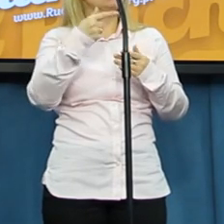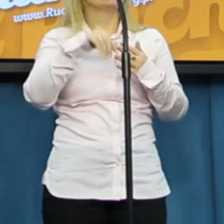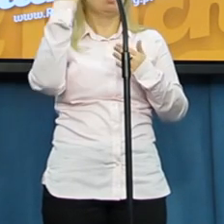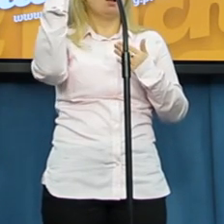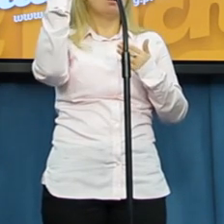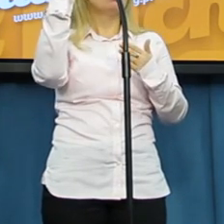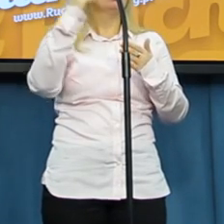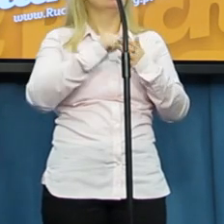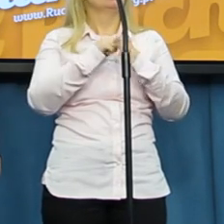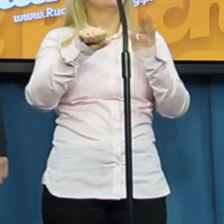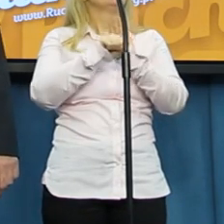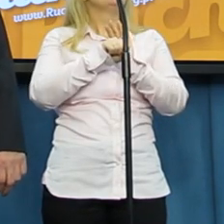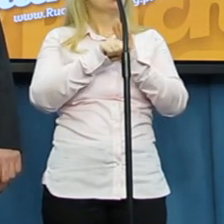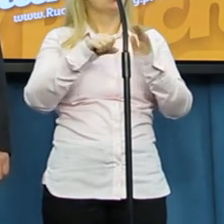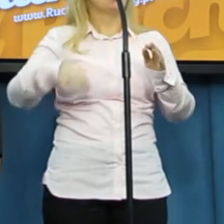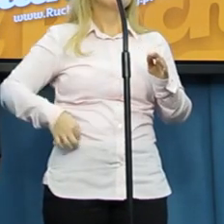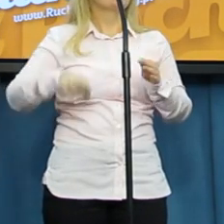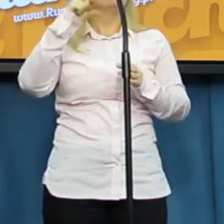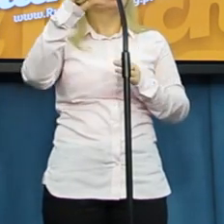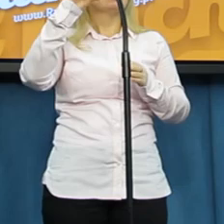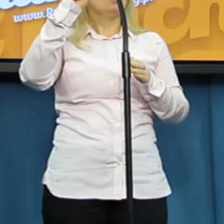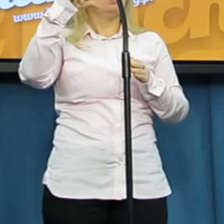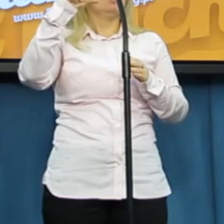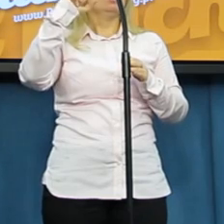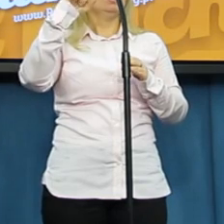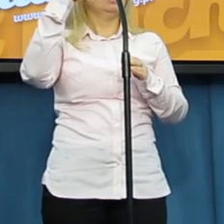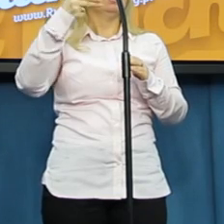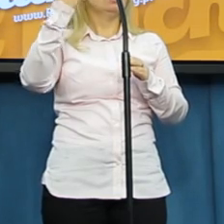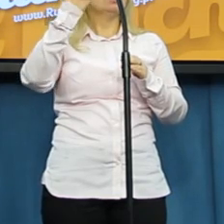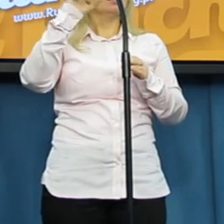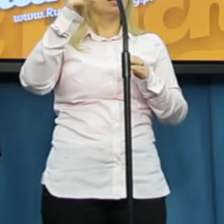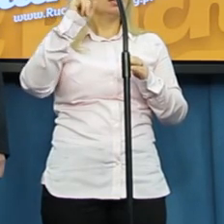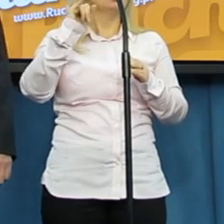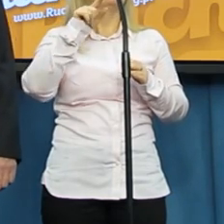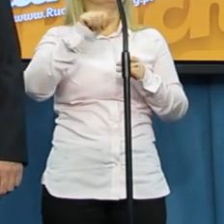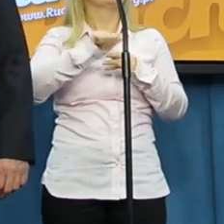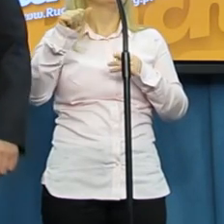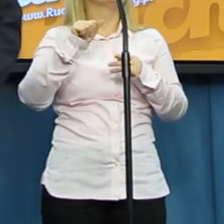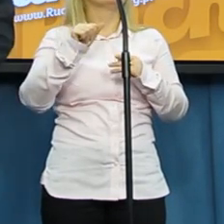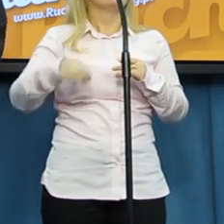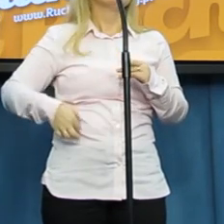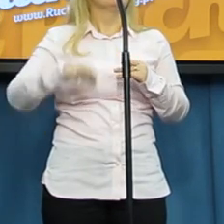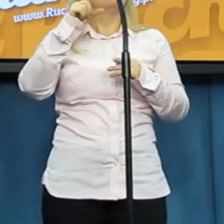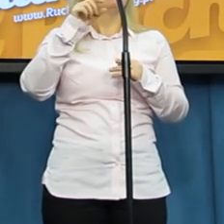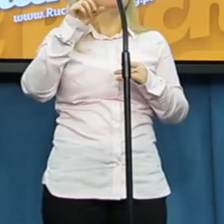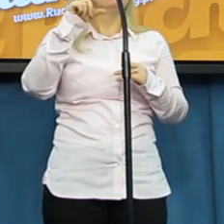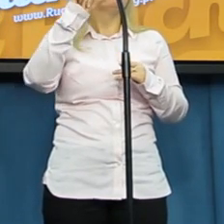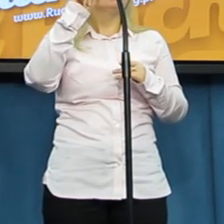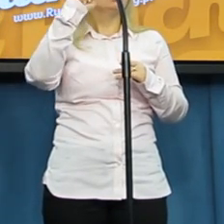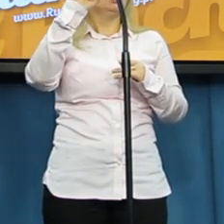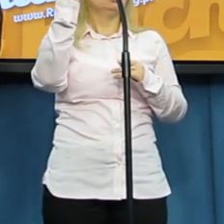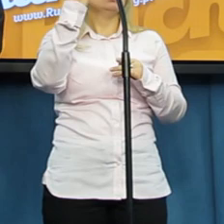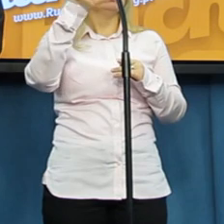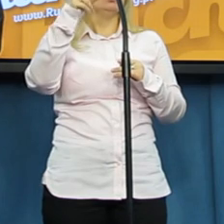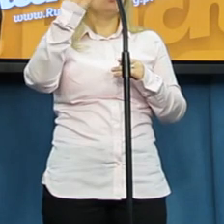do Andrzeja Celińskiego z Partii Demokratycznej, zarządu SDPL, Pawła Piskorskiego,